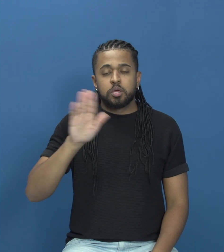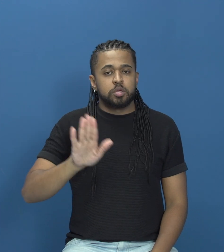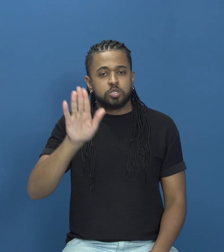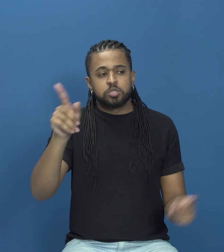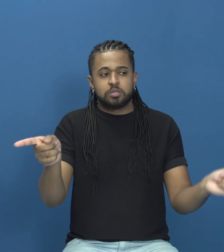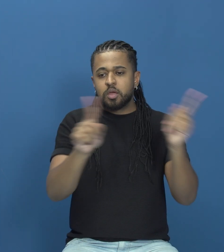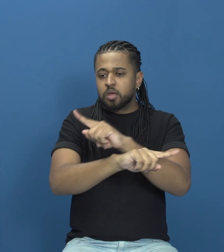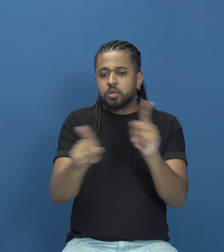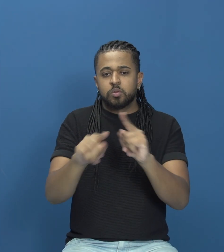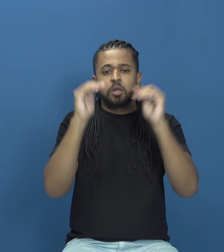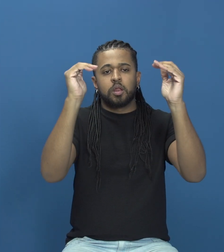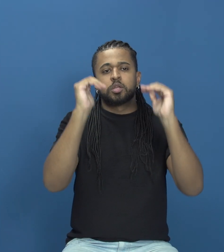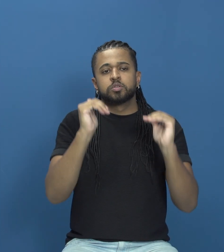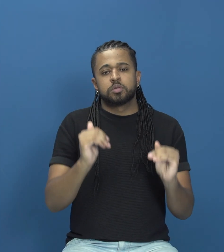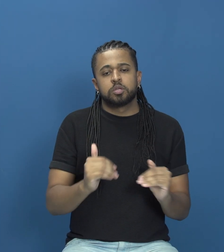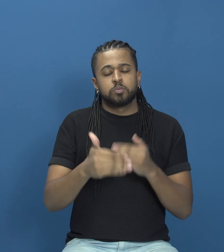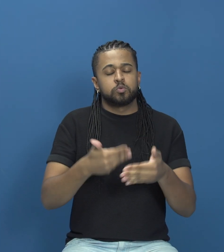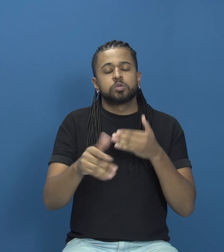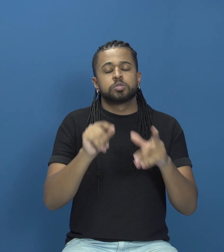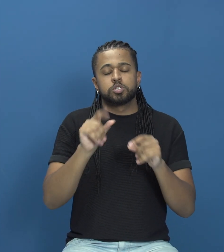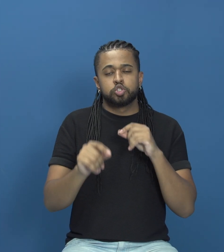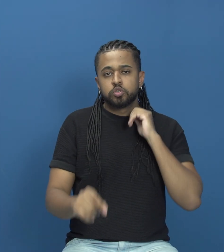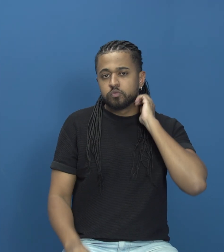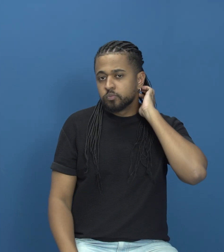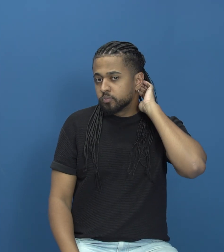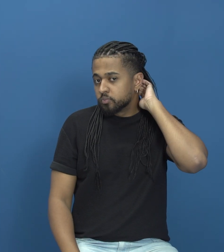às candidatas classificados no processo seletivo.